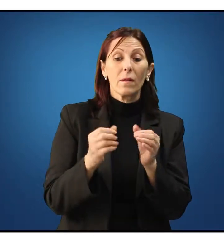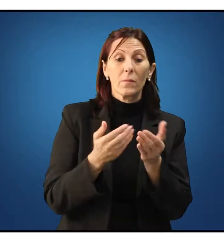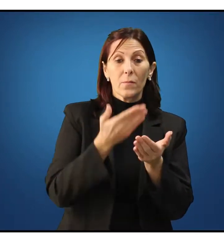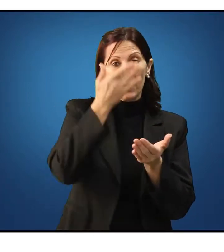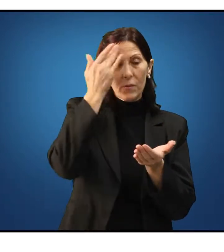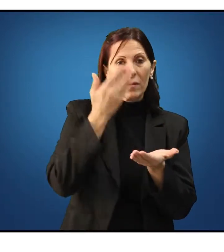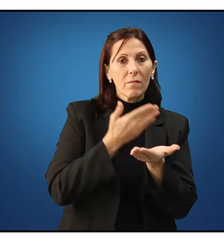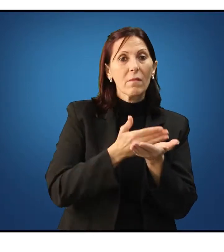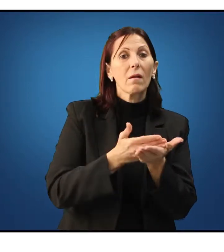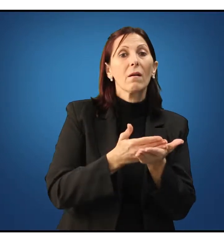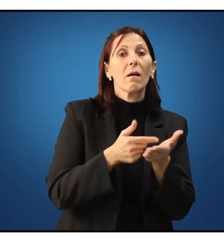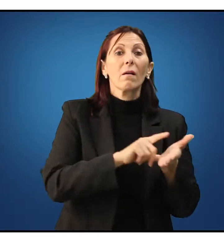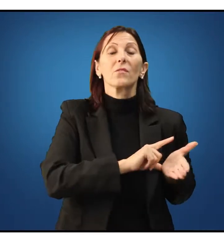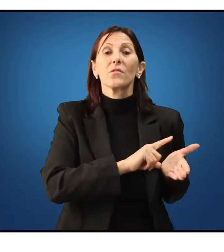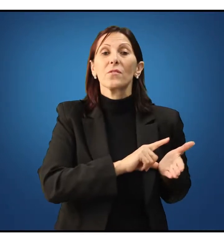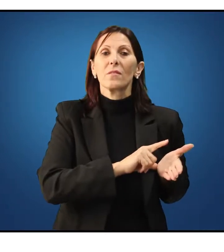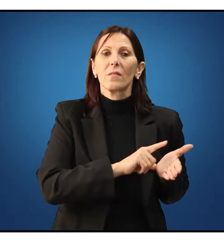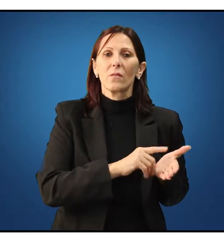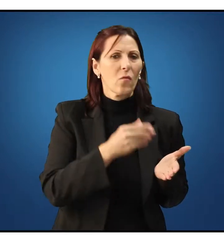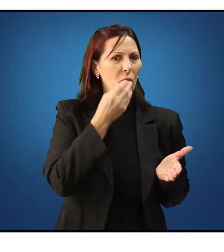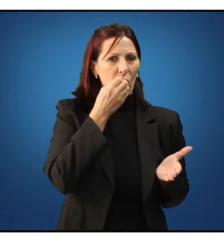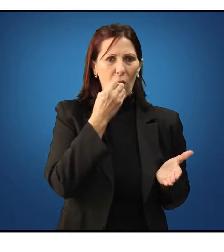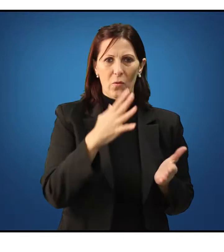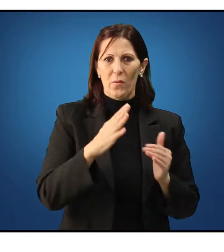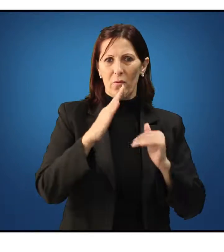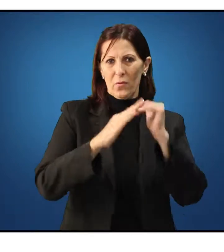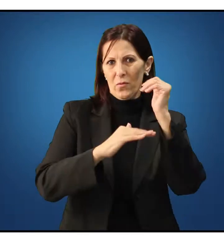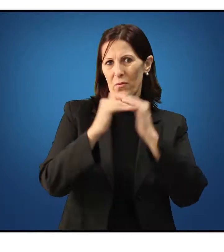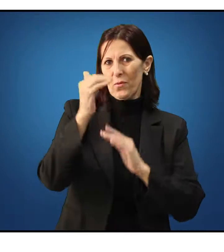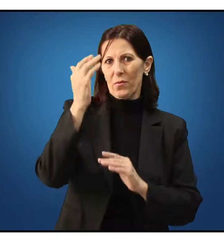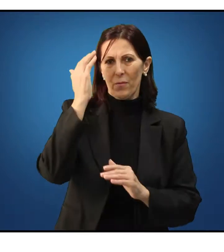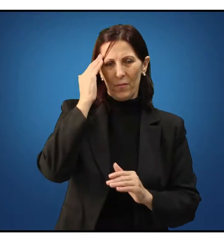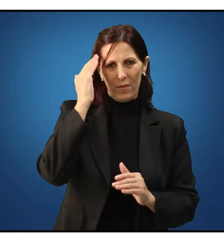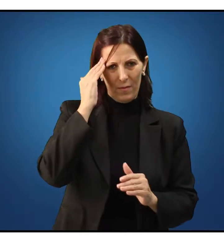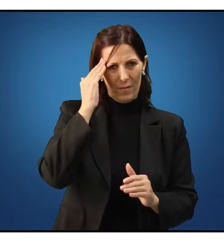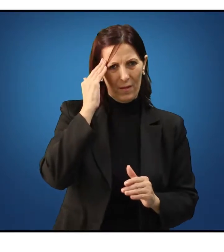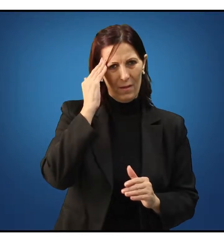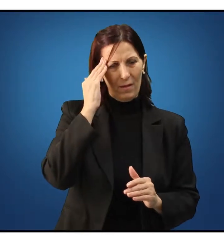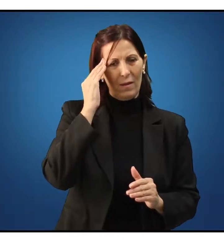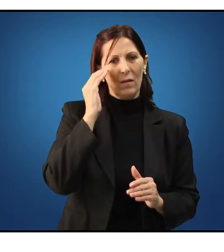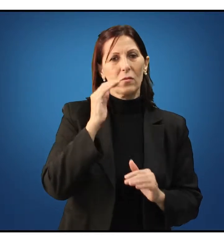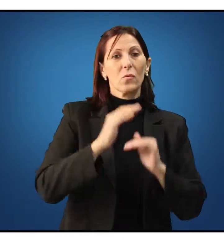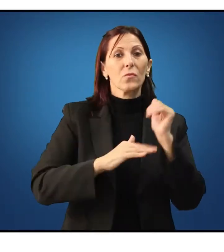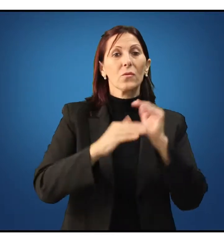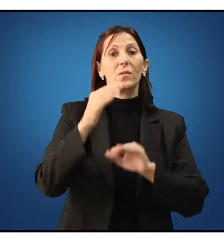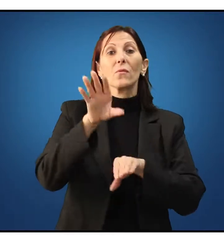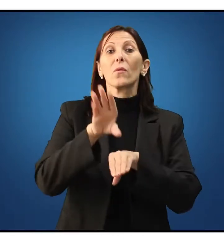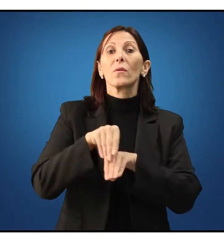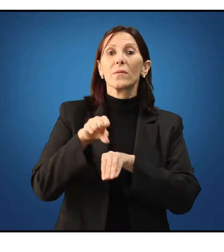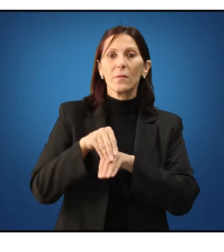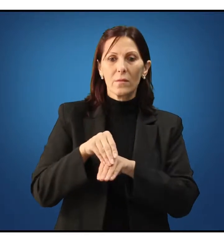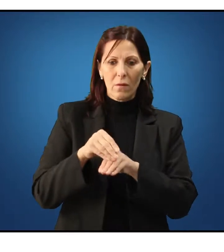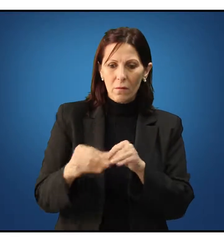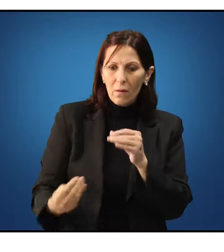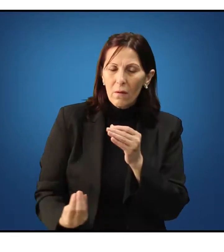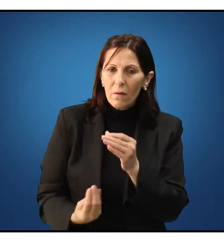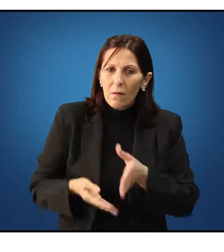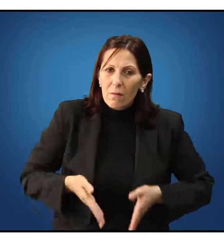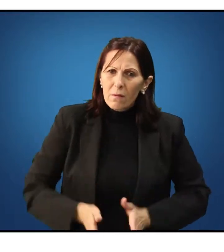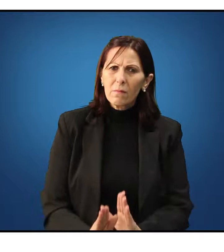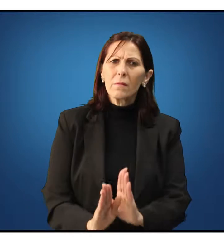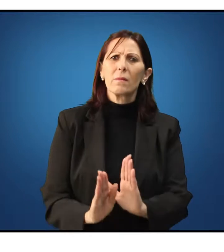não foram bons em termos de produção do saber, em termos de produção do conhecimento. O Renascimento é,